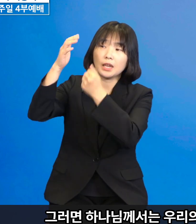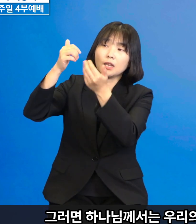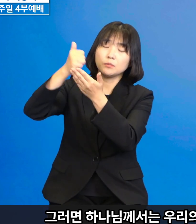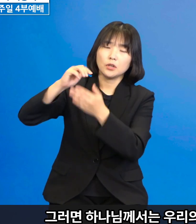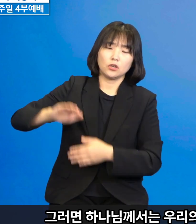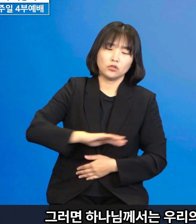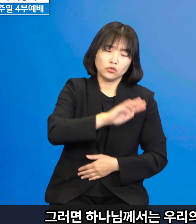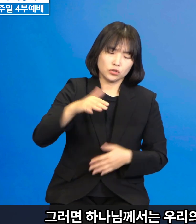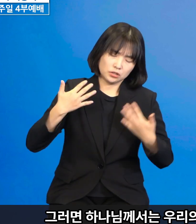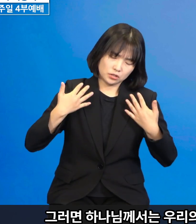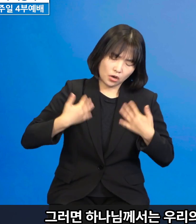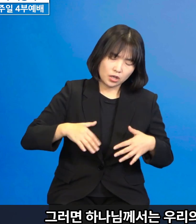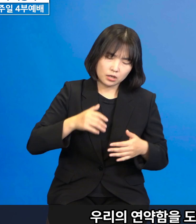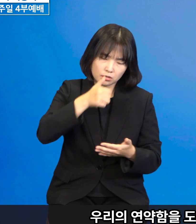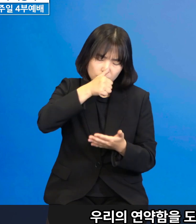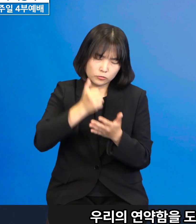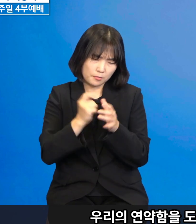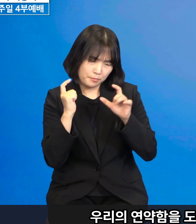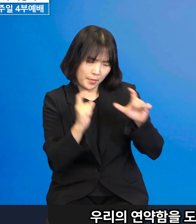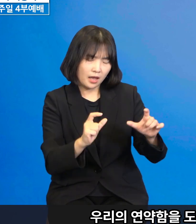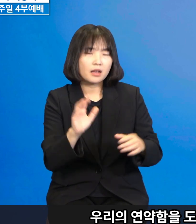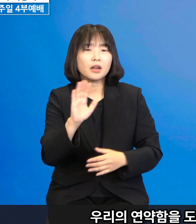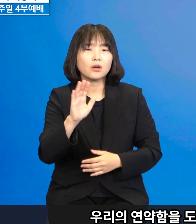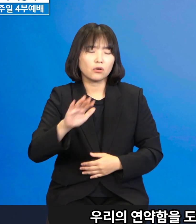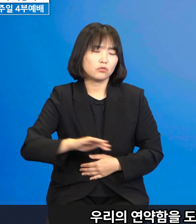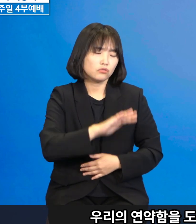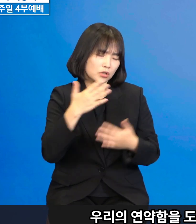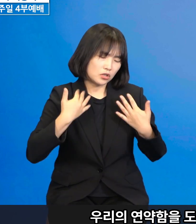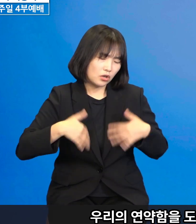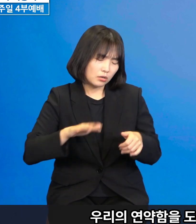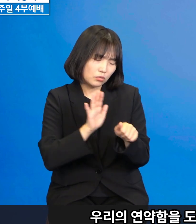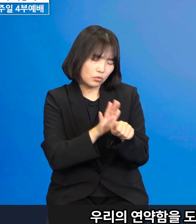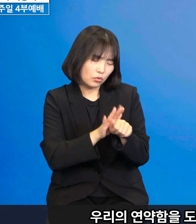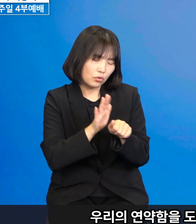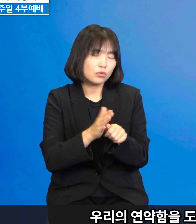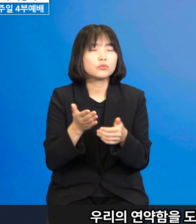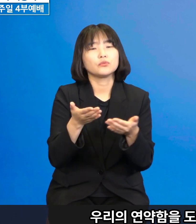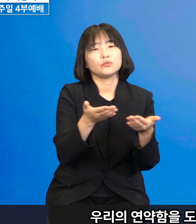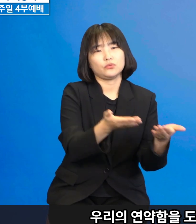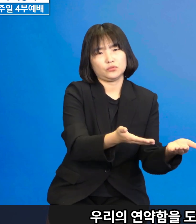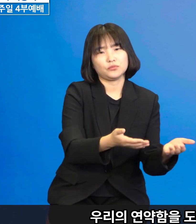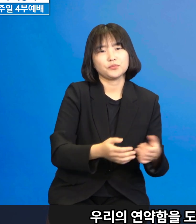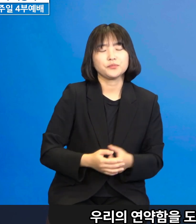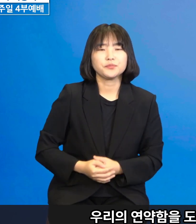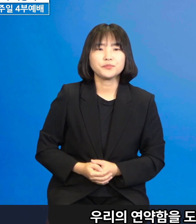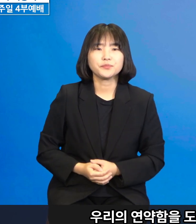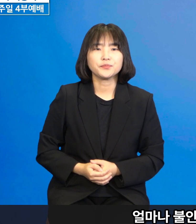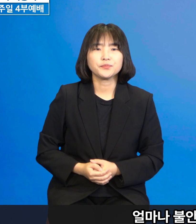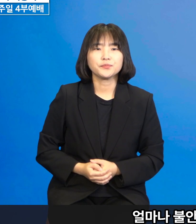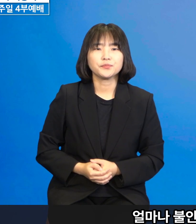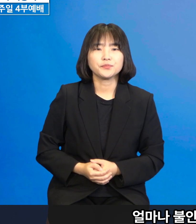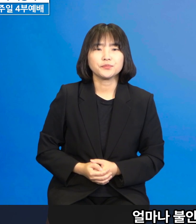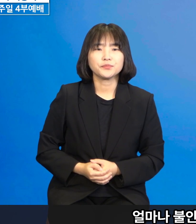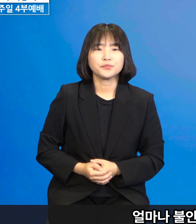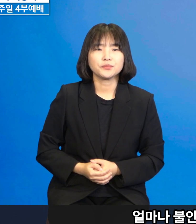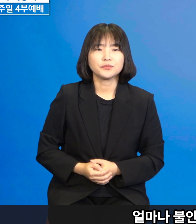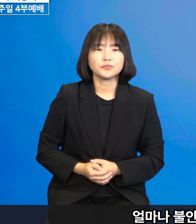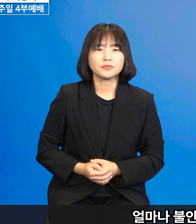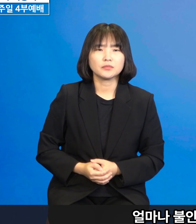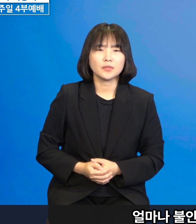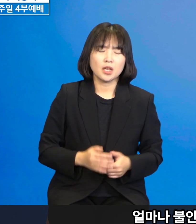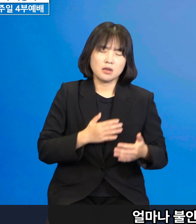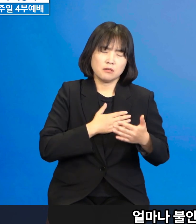우리 연약함을 정죄하지 아니하시고 우리 연약함을 도와주신다라고 했습니다. 얼마나